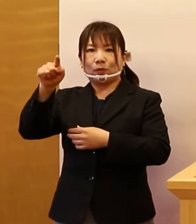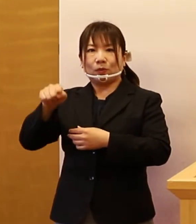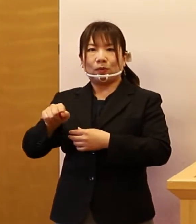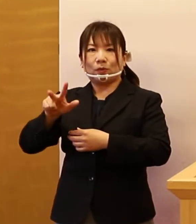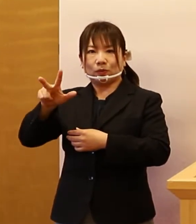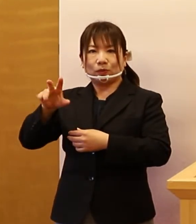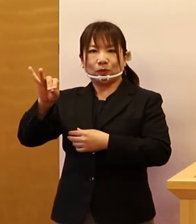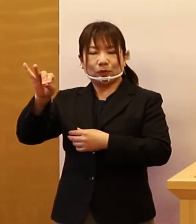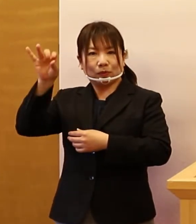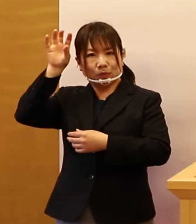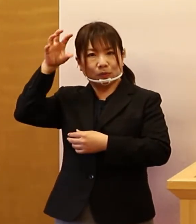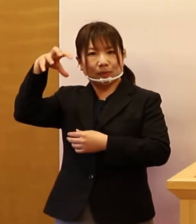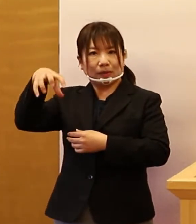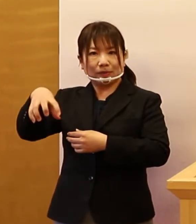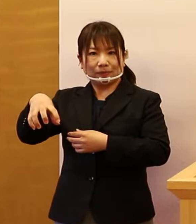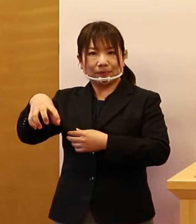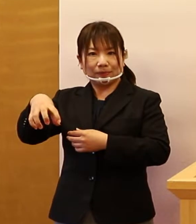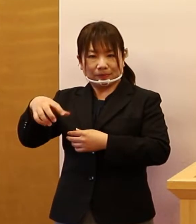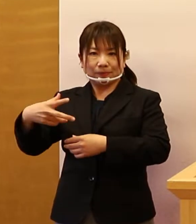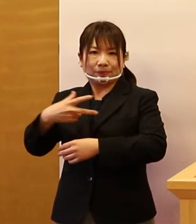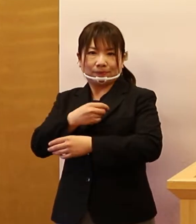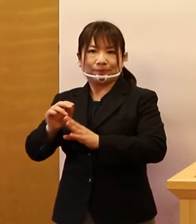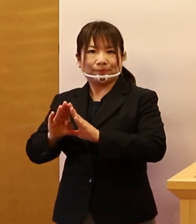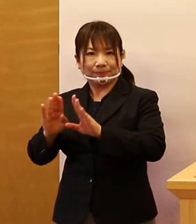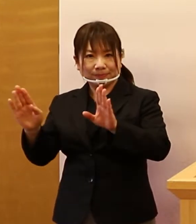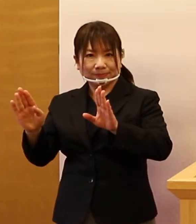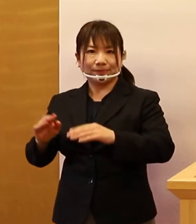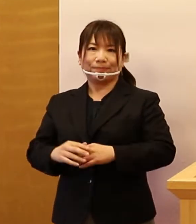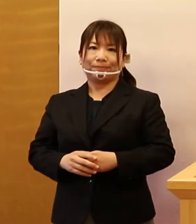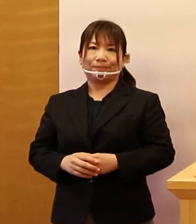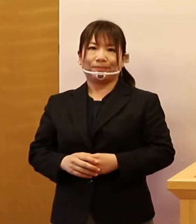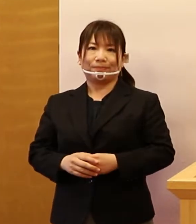椿において開始いたします。